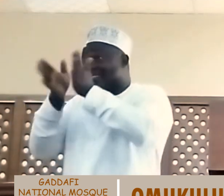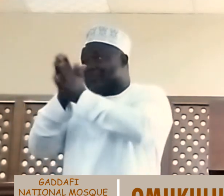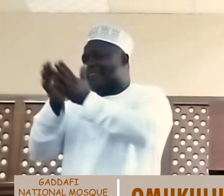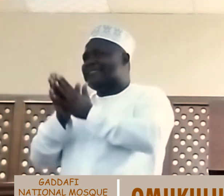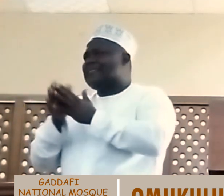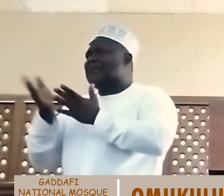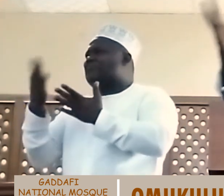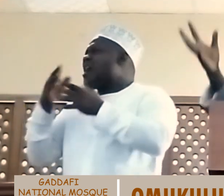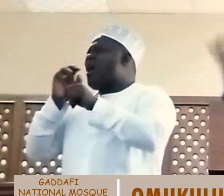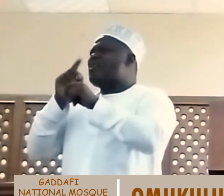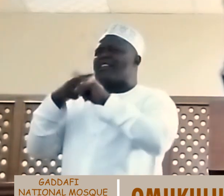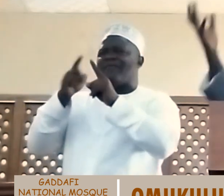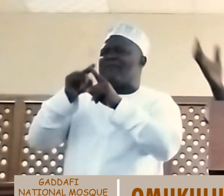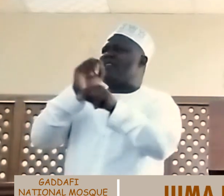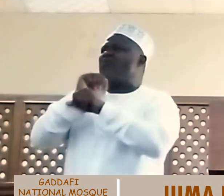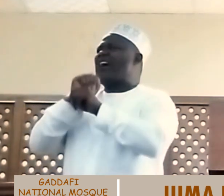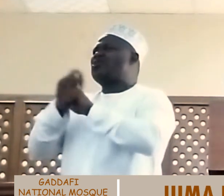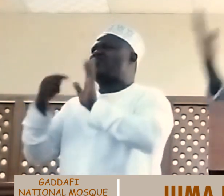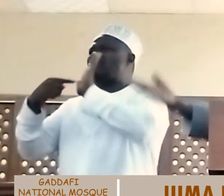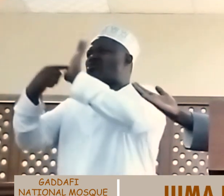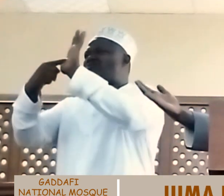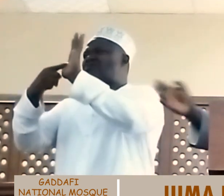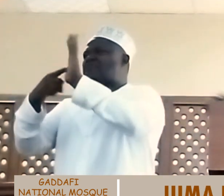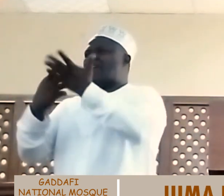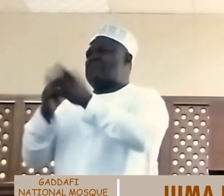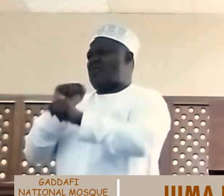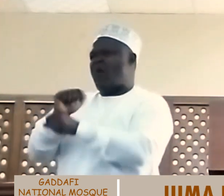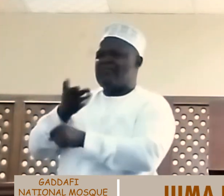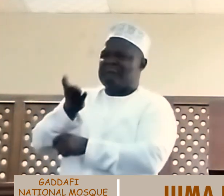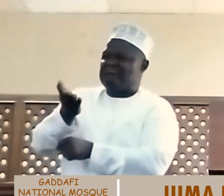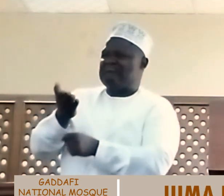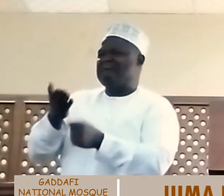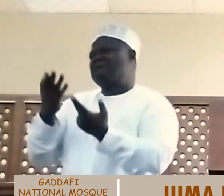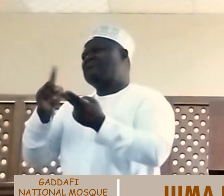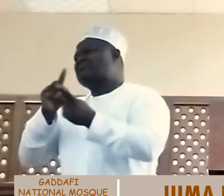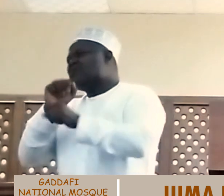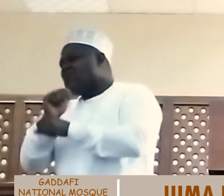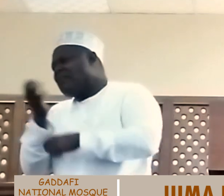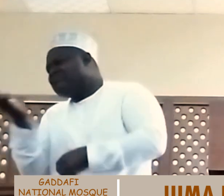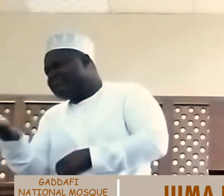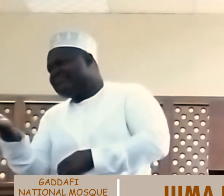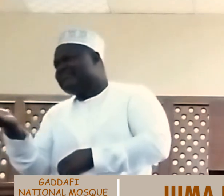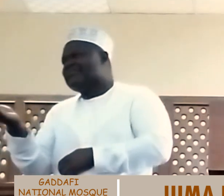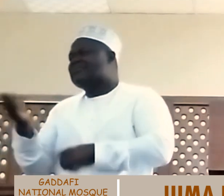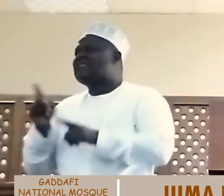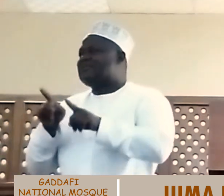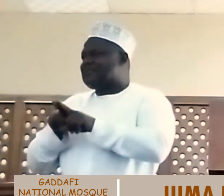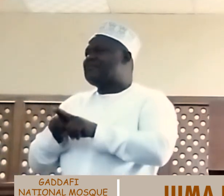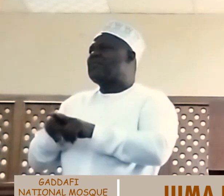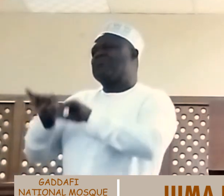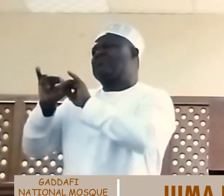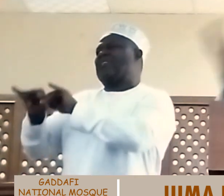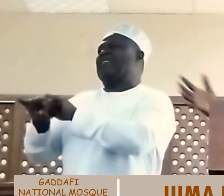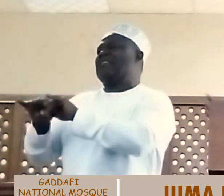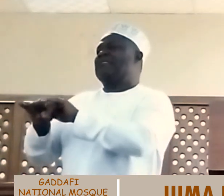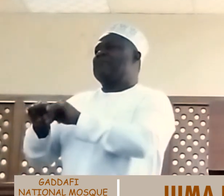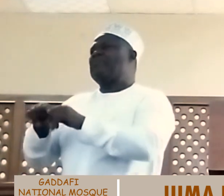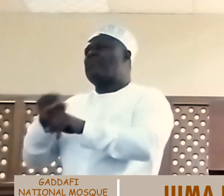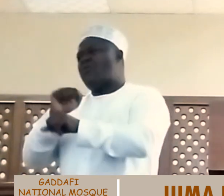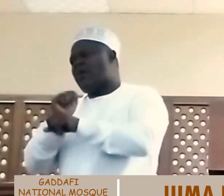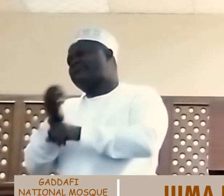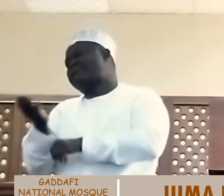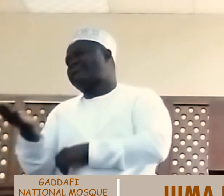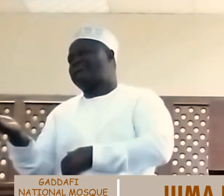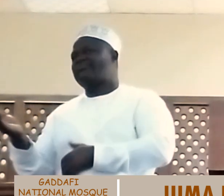ayina emikululo emirala gye yatulengeza naga nti osobola n'okukola kino osobola n'okukola kino nakyo nekiri omukululo gwolese n'okola